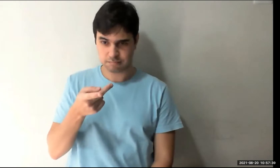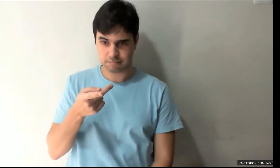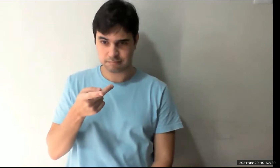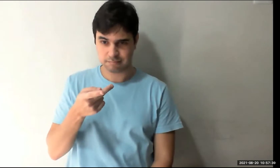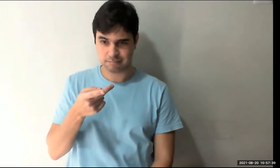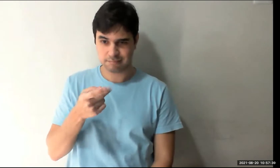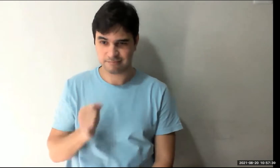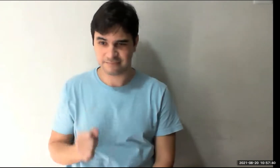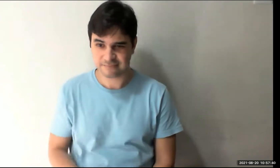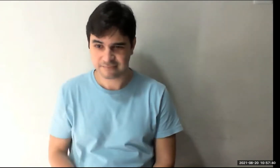Certo, eu posso responder?